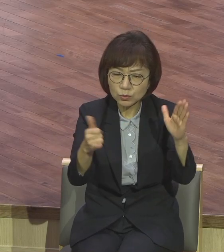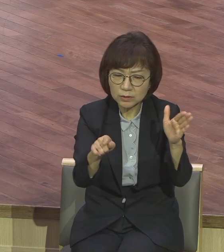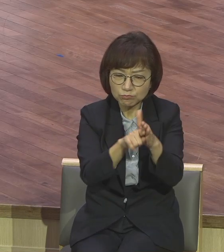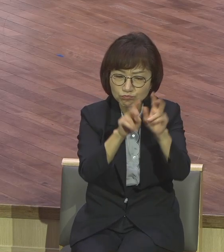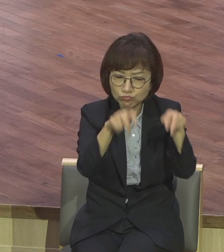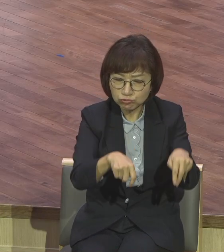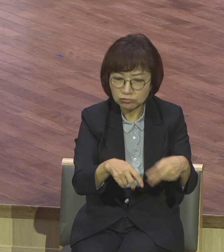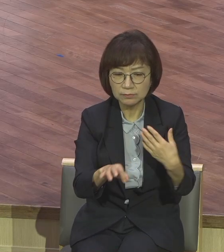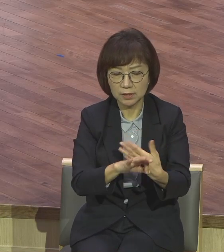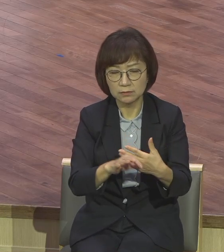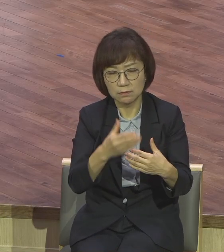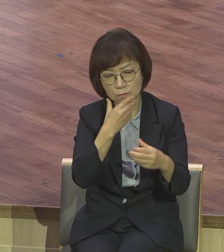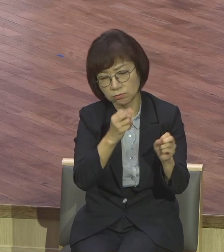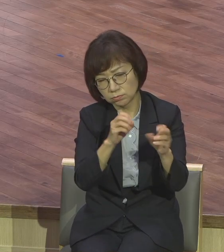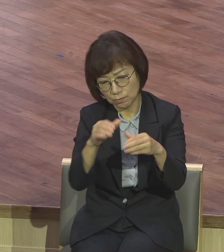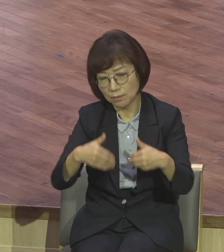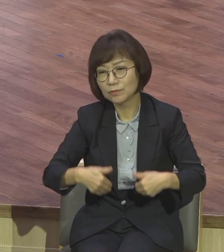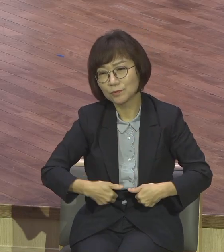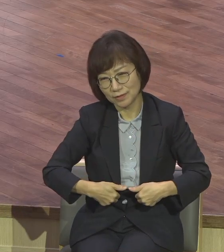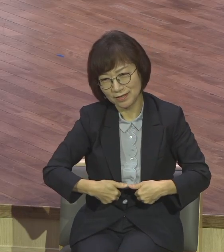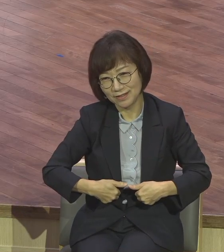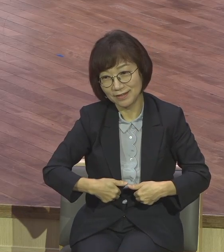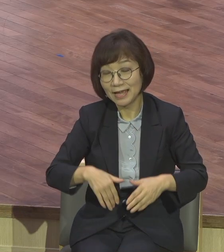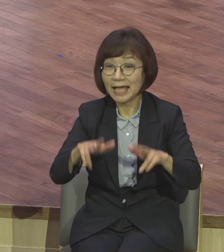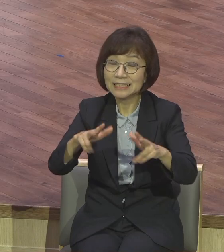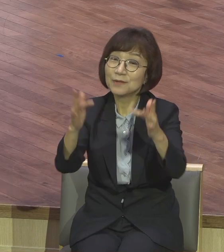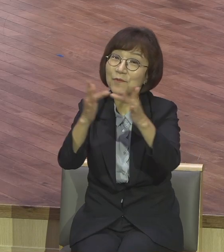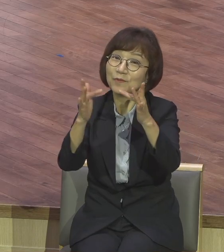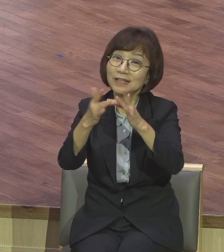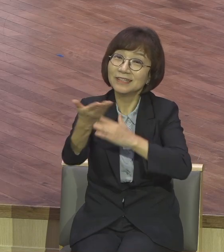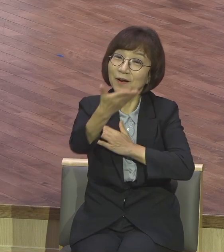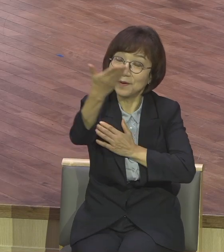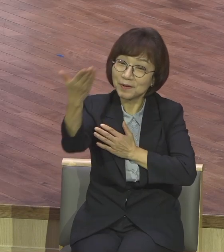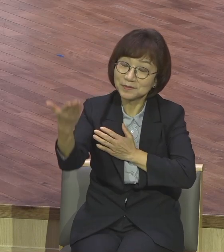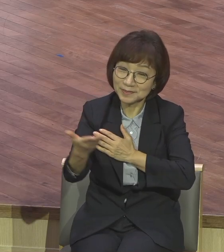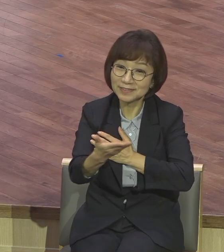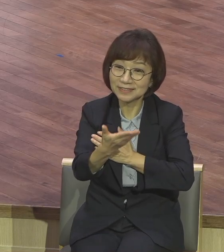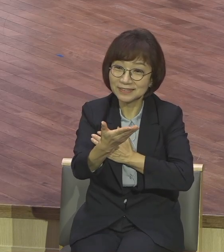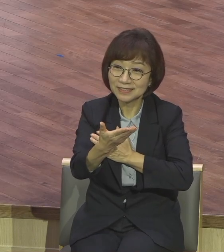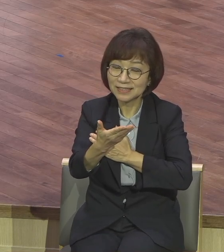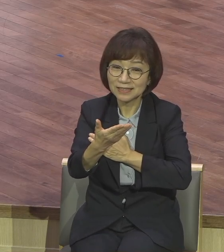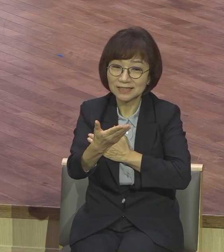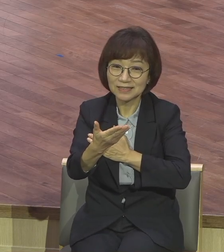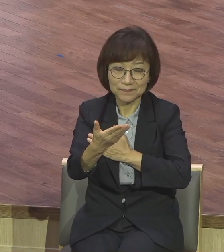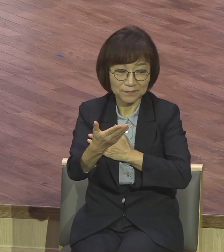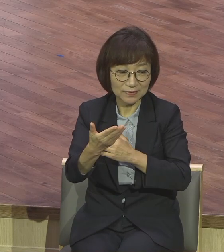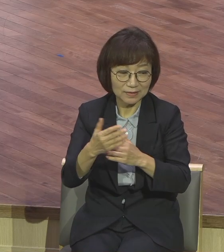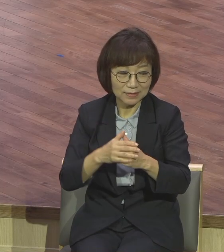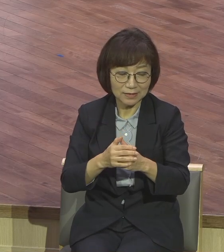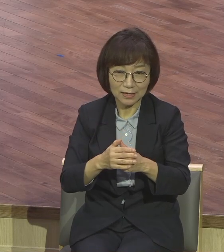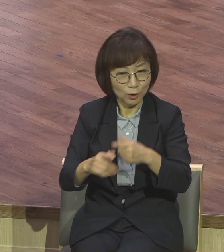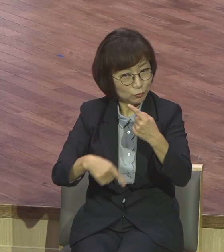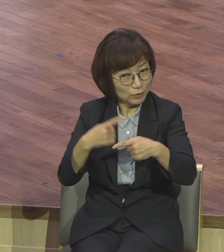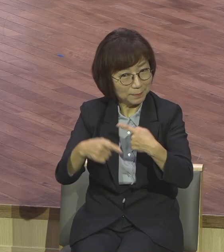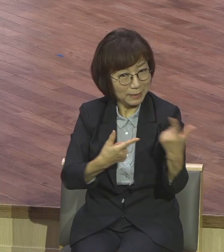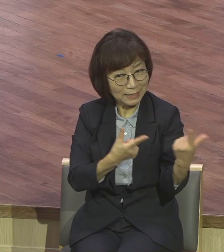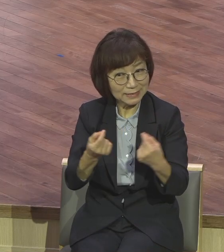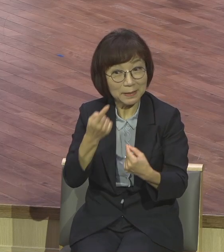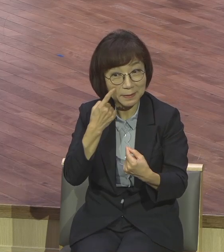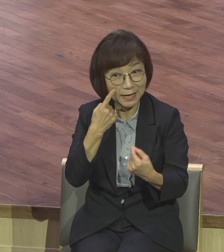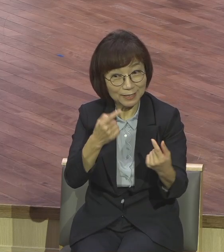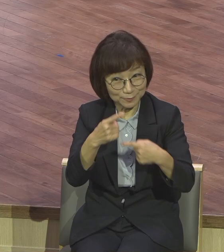돼요. 자, 우리 온라인 예배된 성도들, 우리 현장 예배 성도들 다 같이 우리 고백합시다.